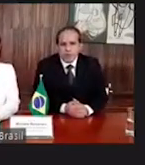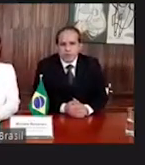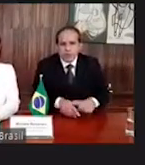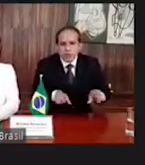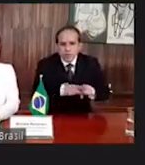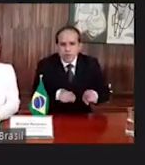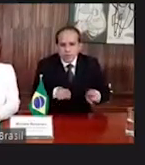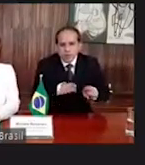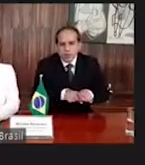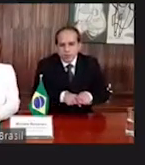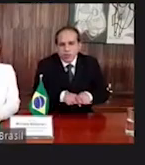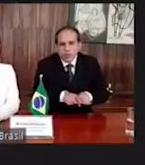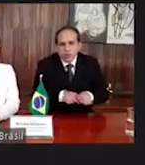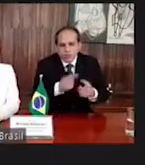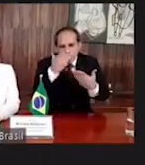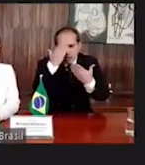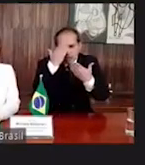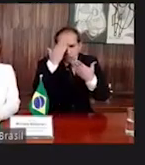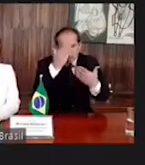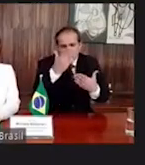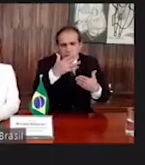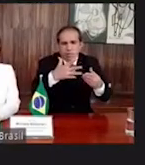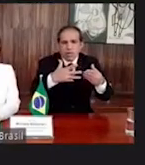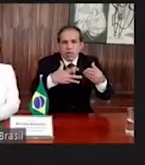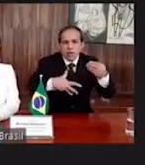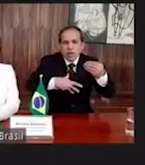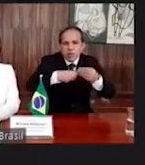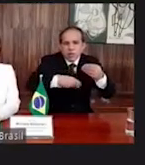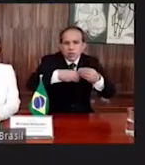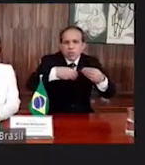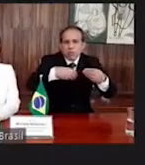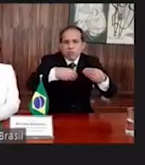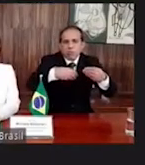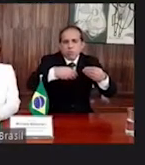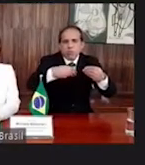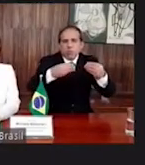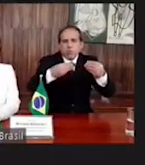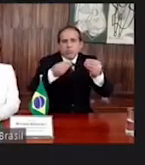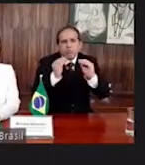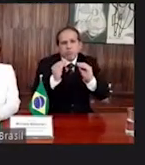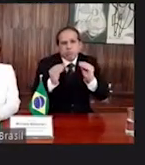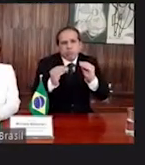de la FAO para hacer posible este evento. Por último, nuestro agradecimiento a